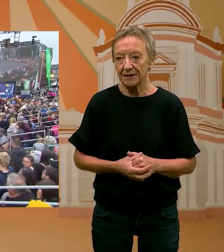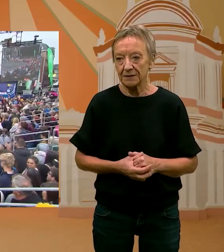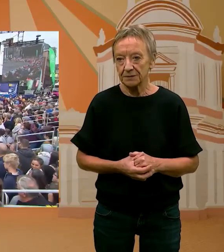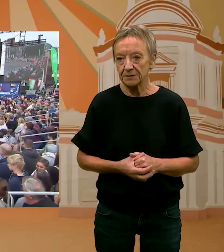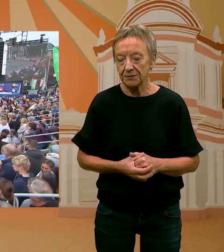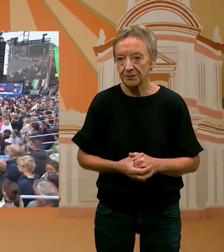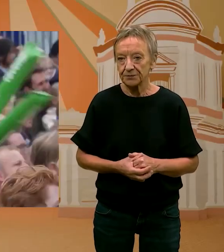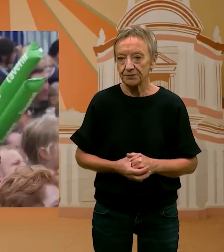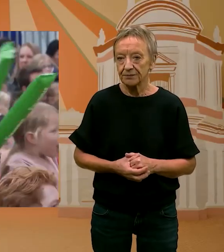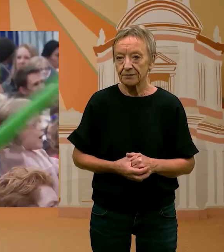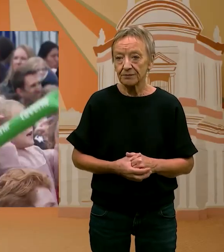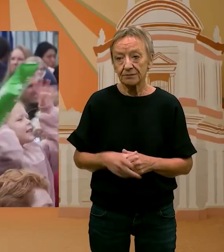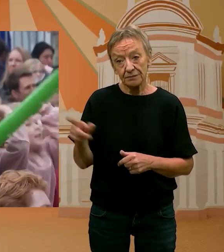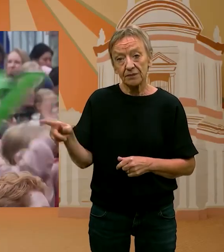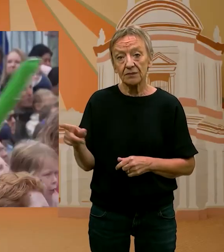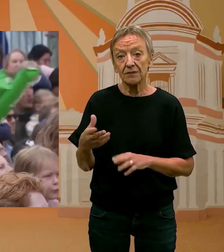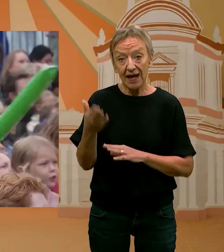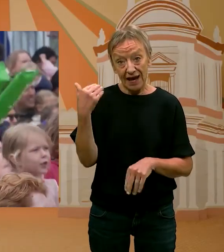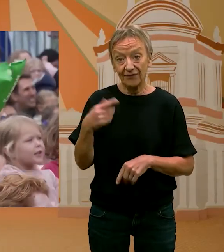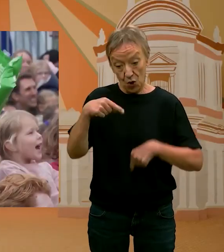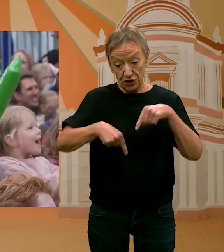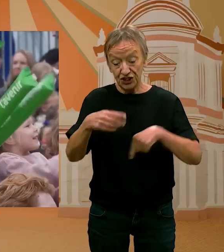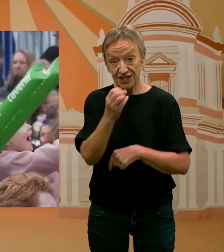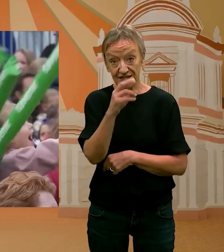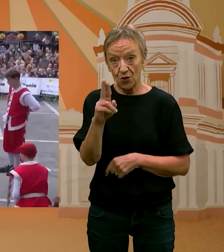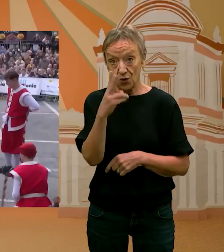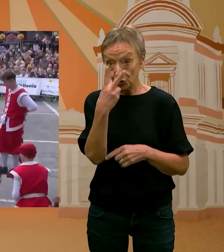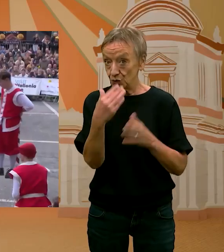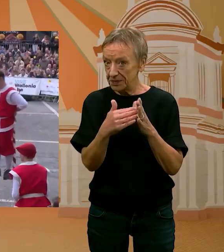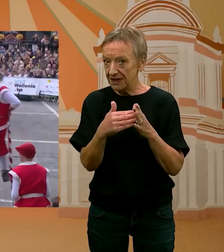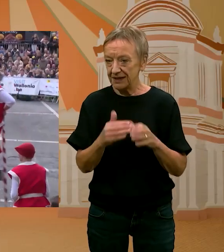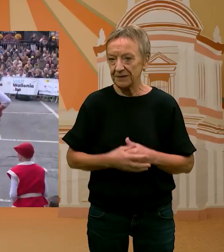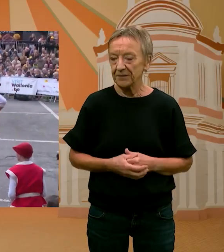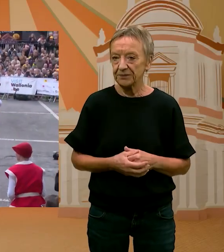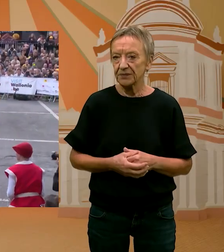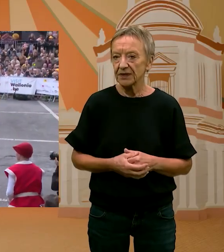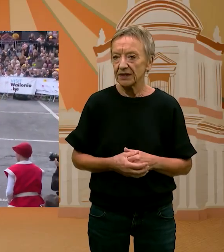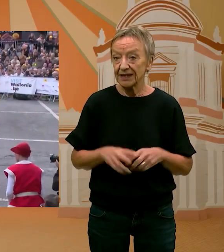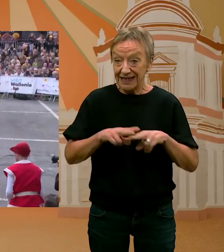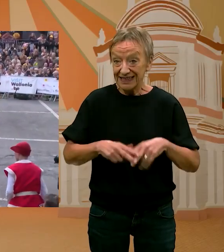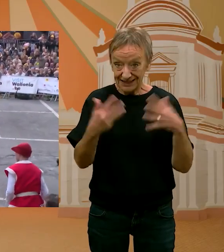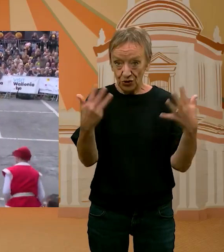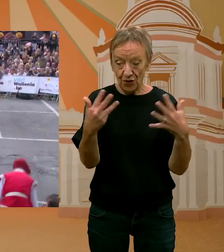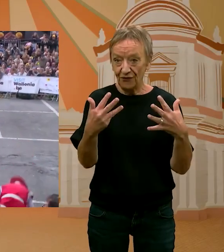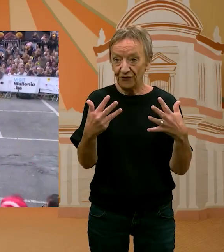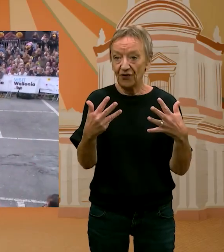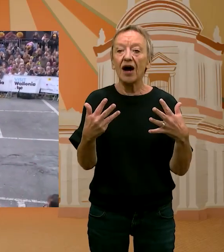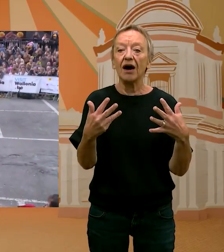Hein. Alors attention, ils sont plus que 9, hein, si je compte bien. On a Hop, une chute. Voilà, c'est